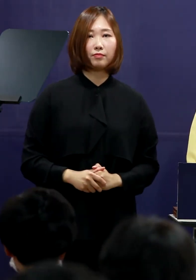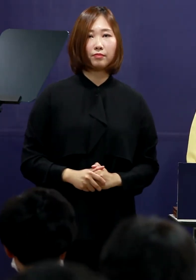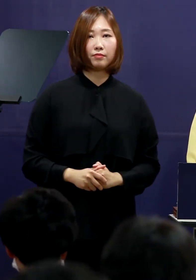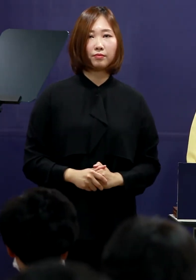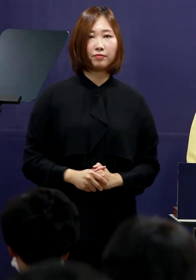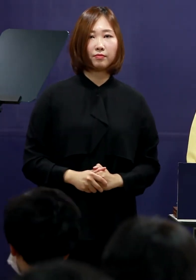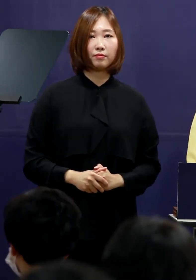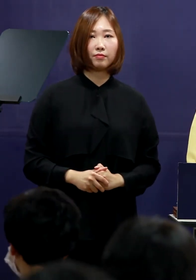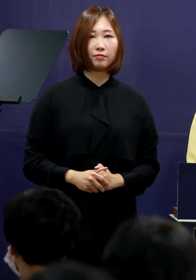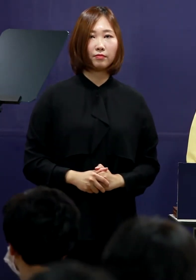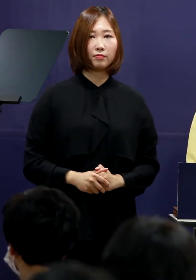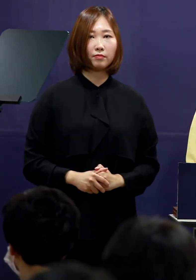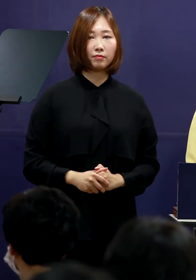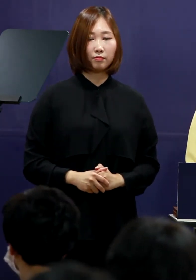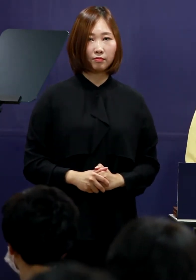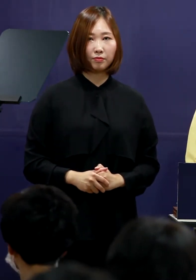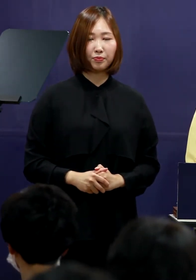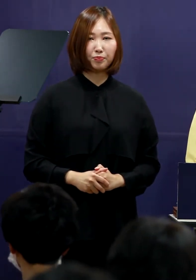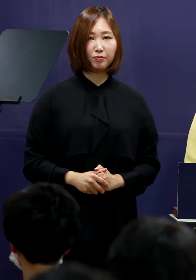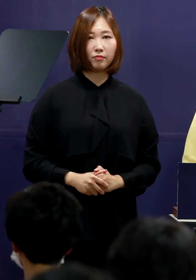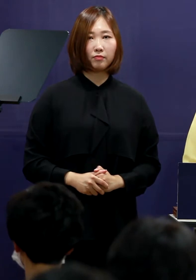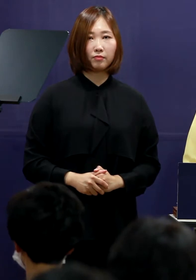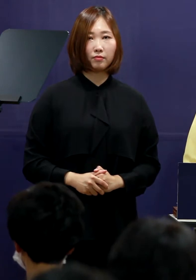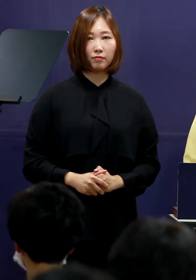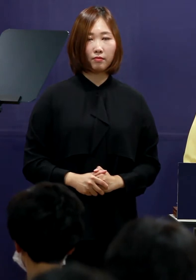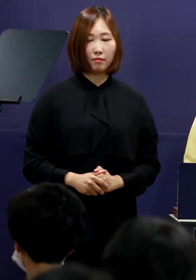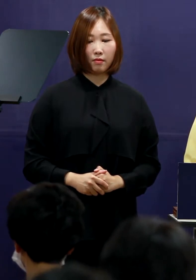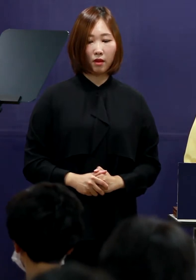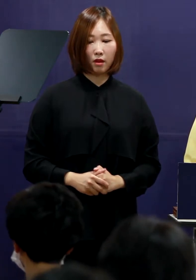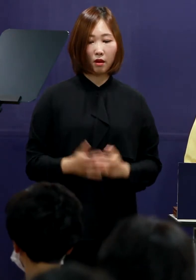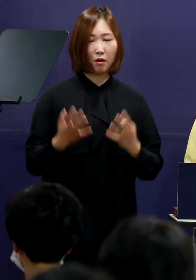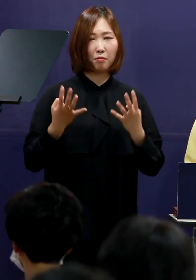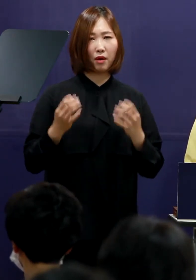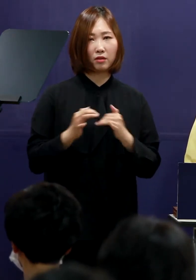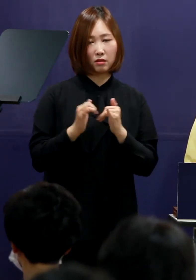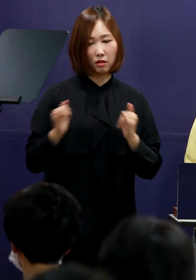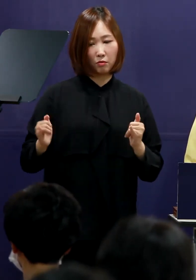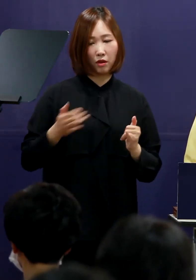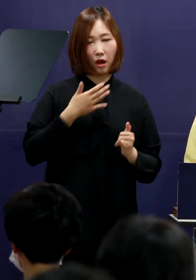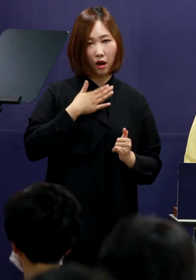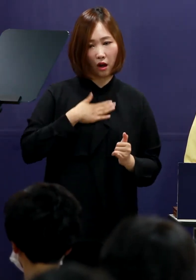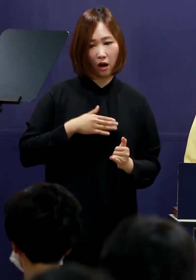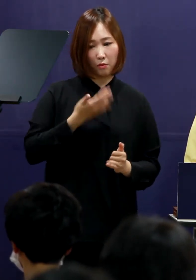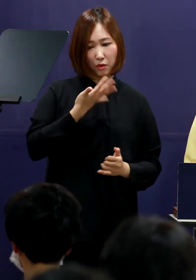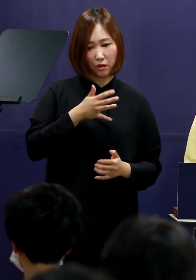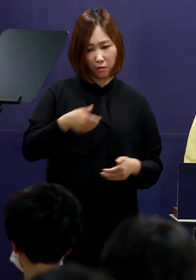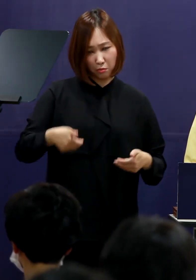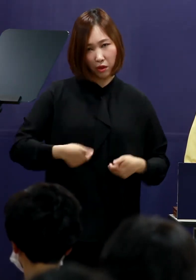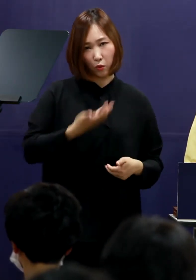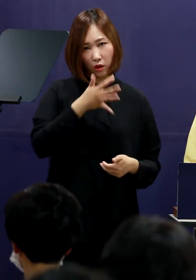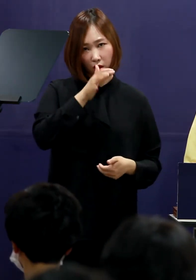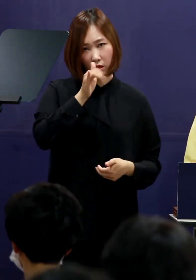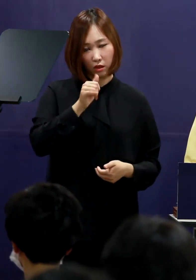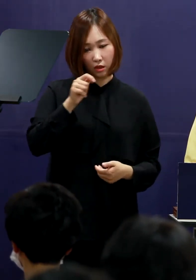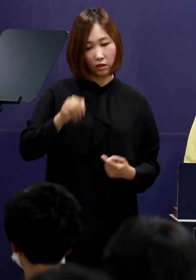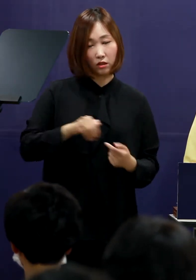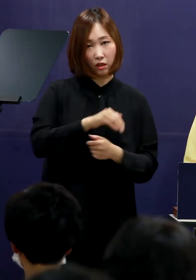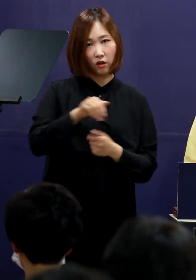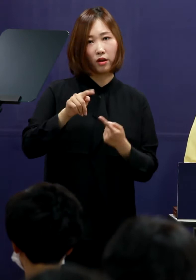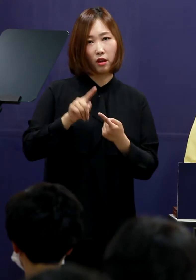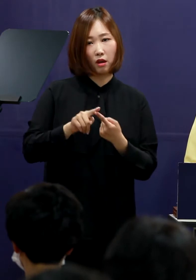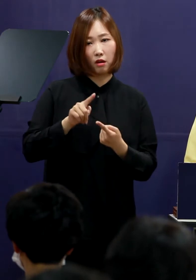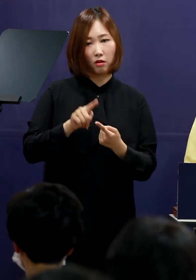있는 사항이거나 또 다수 시민들이 알아야 될 그런 필요가 있는 사항일 경우에는